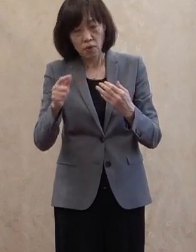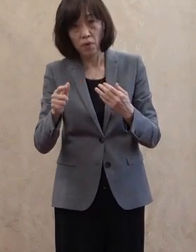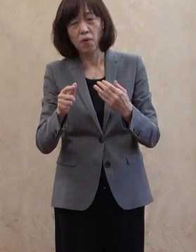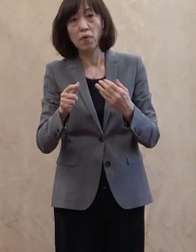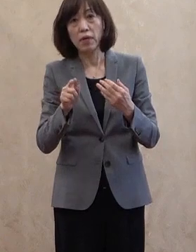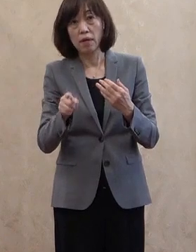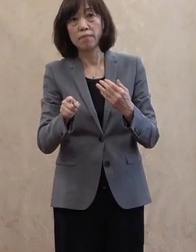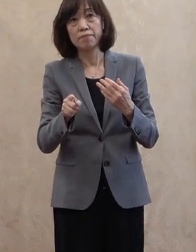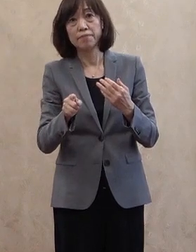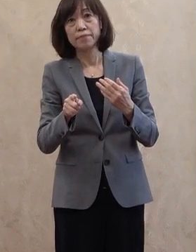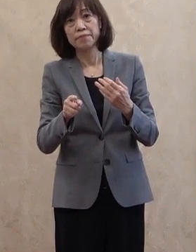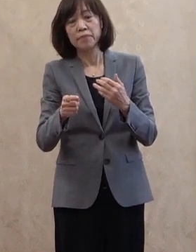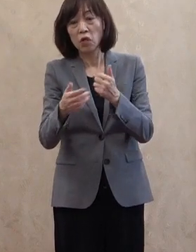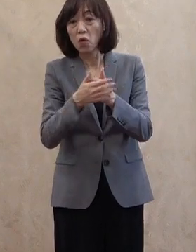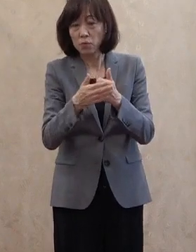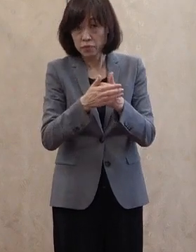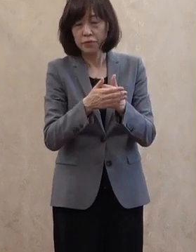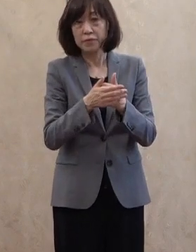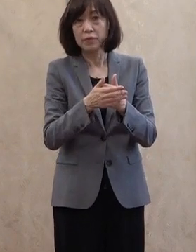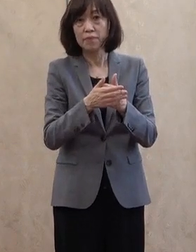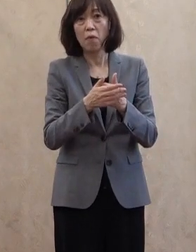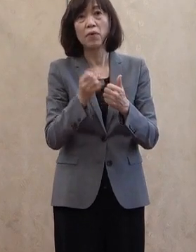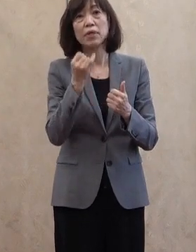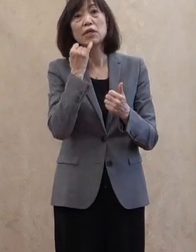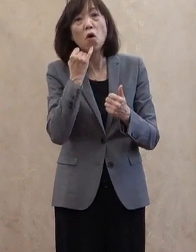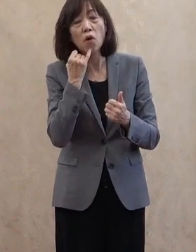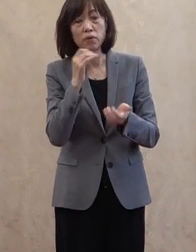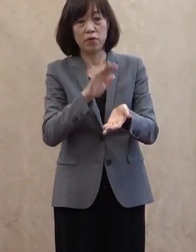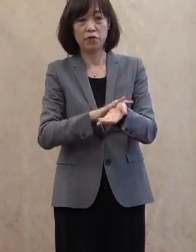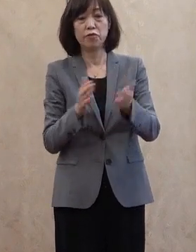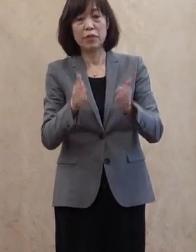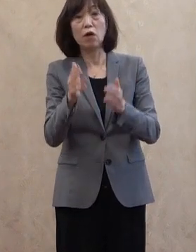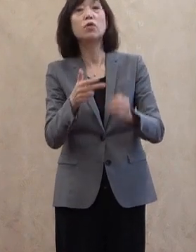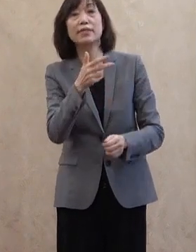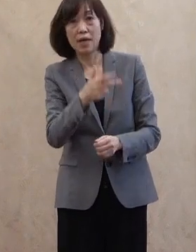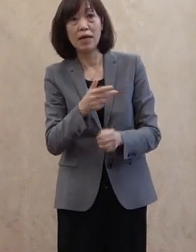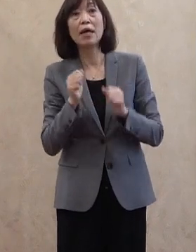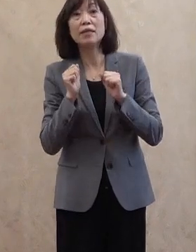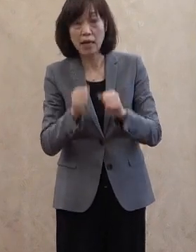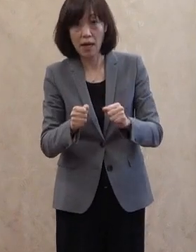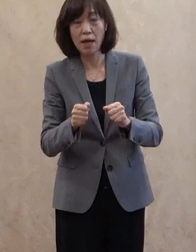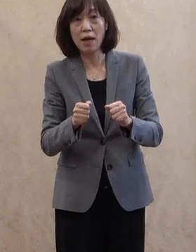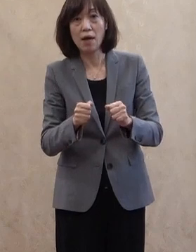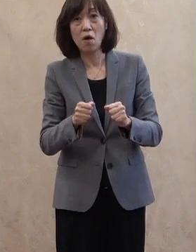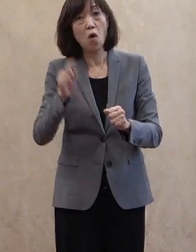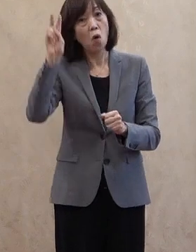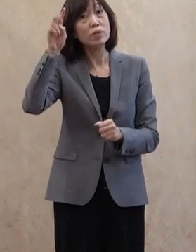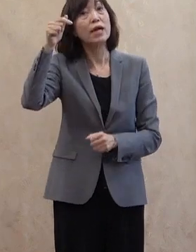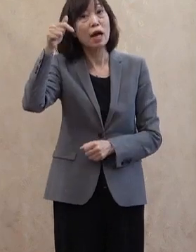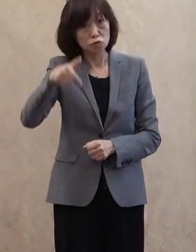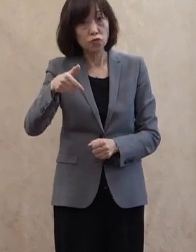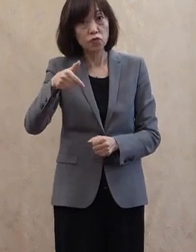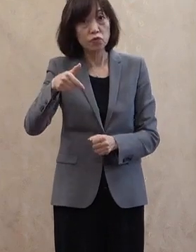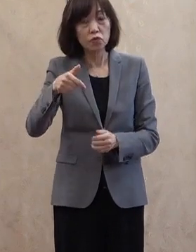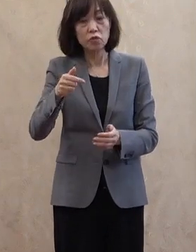ったり、そういったところに協力していいよという看護師さんいらっしゃったら、ぜひ府の看護協会あるいは府のホ